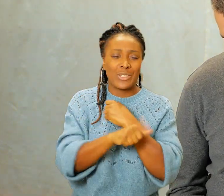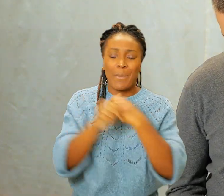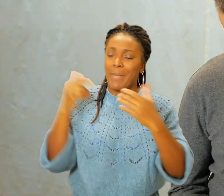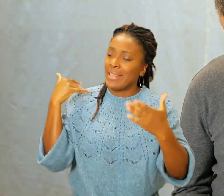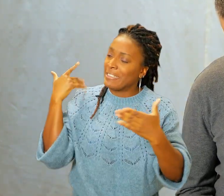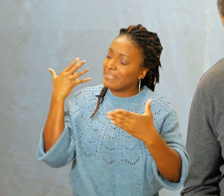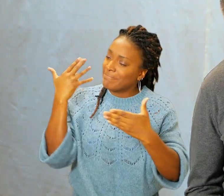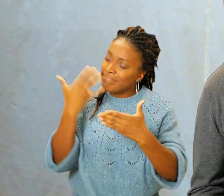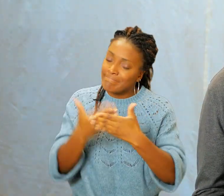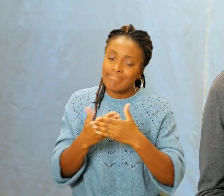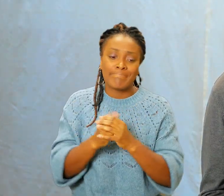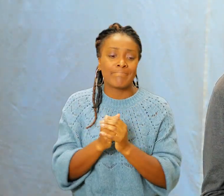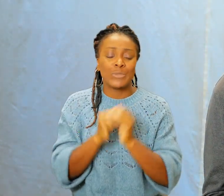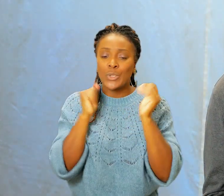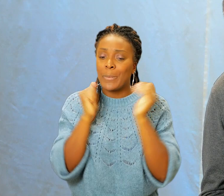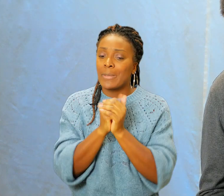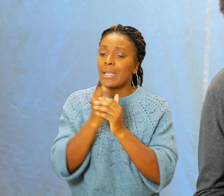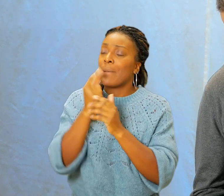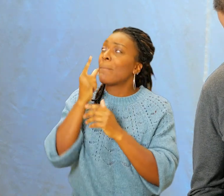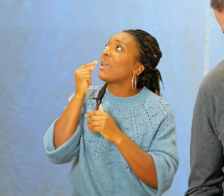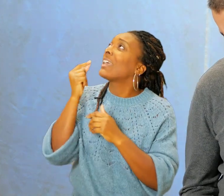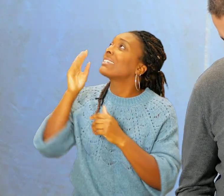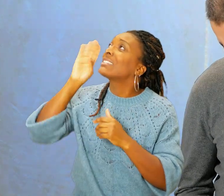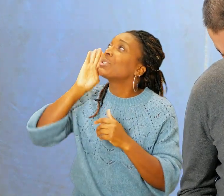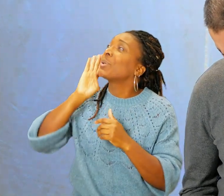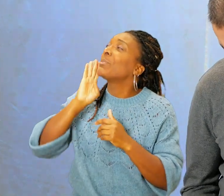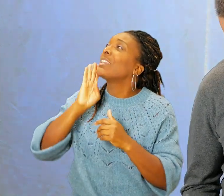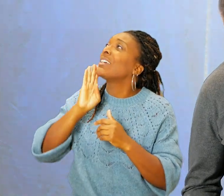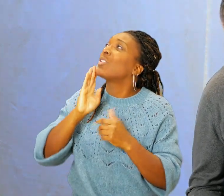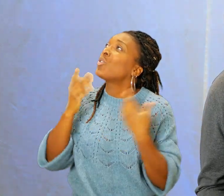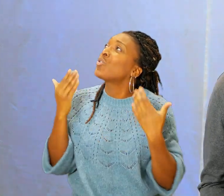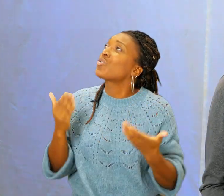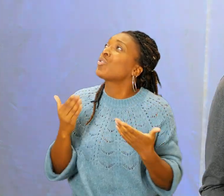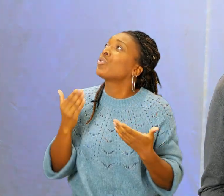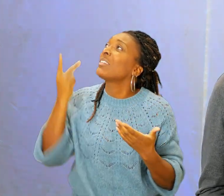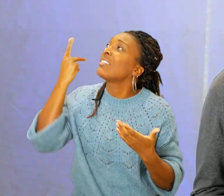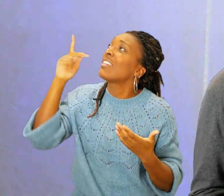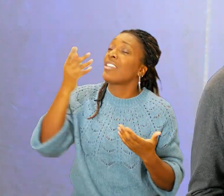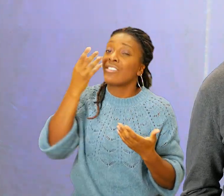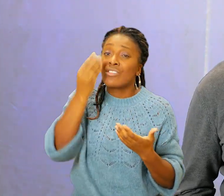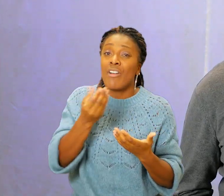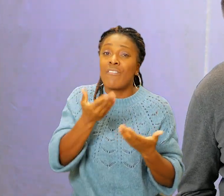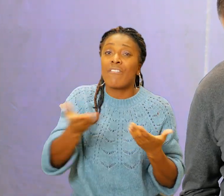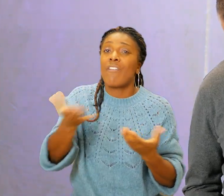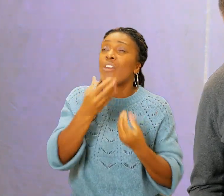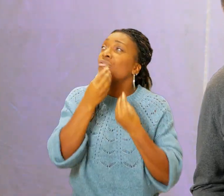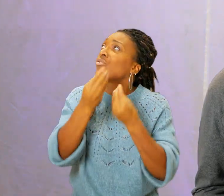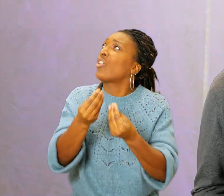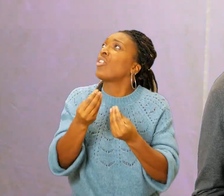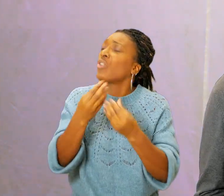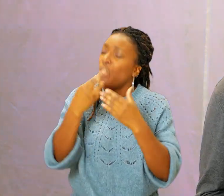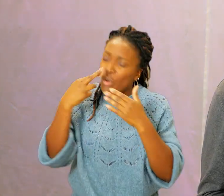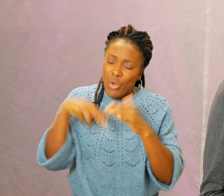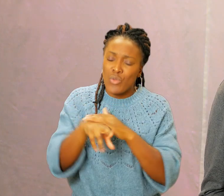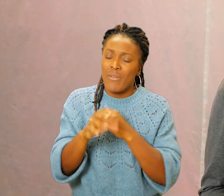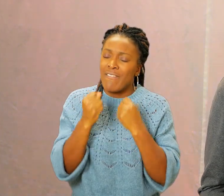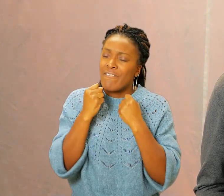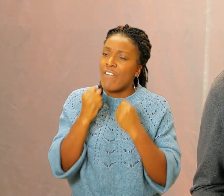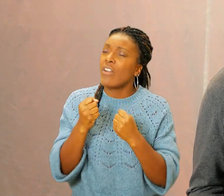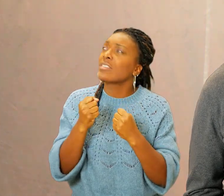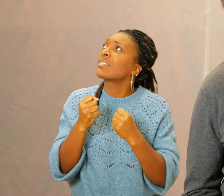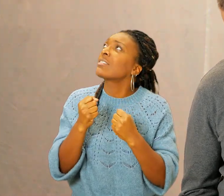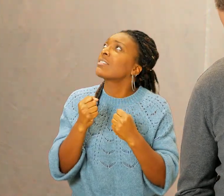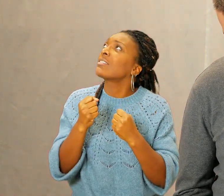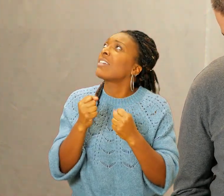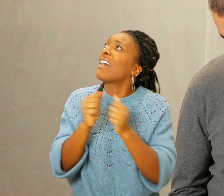regard. Je prie, Père, pour que, Seigneur, aujourd'hui, Seigneur, tes enfants encore soient renouvelés, Seigneur, par la présence du Saint-Esprit qui est tellement